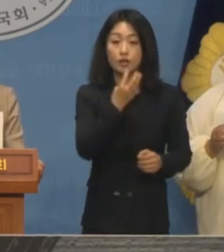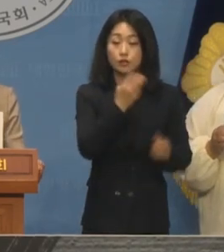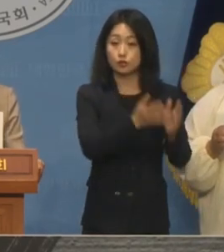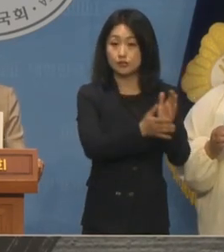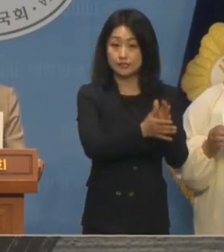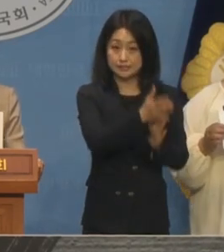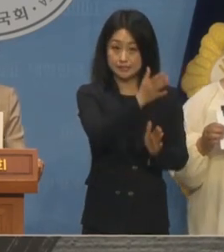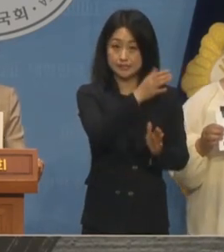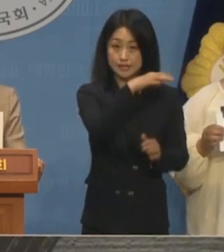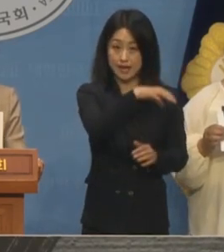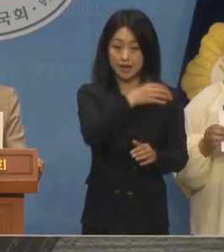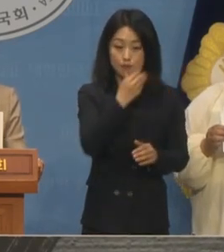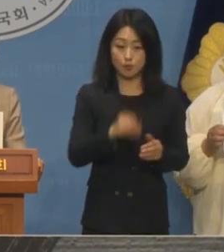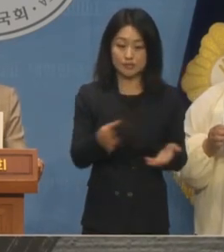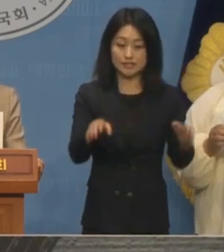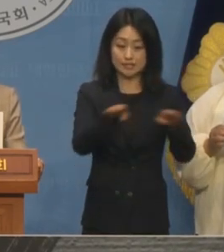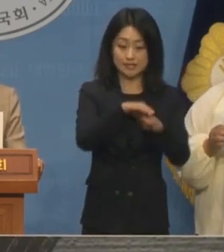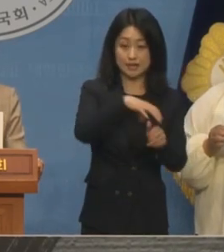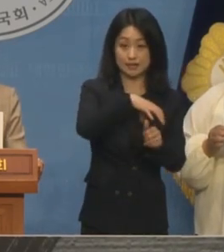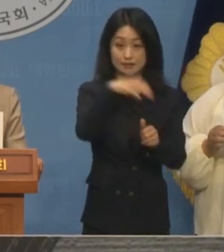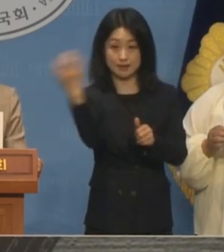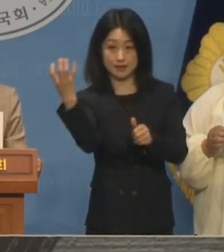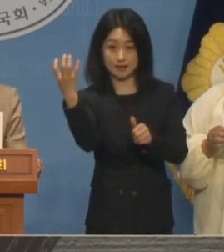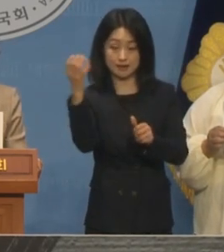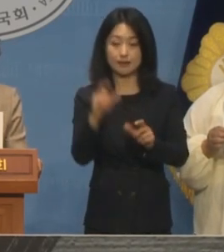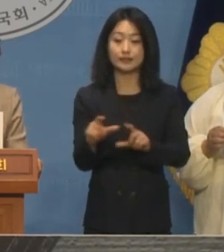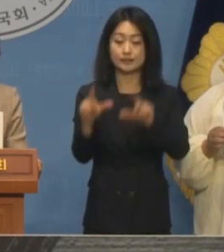서울시 탈시설 지원 조례를 지켜내어